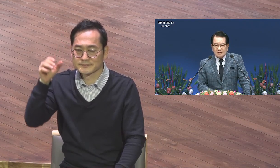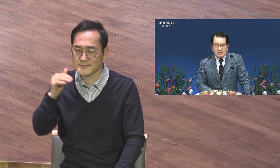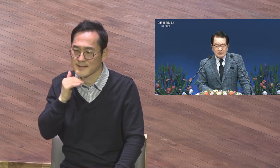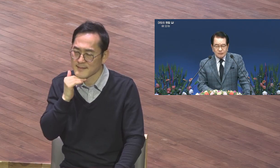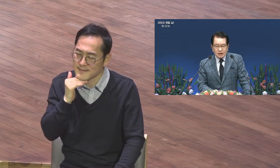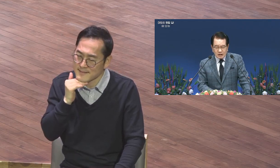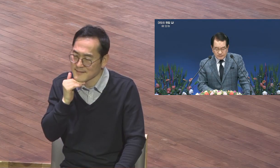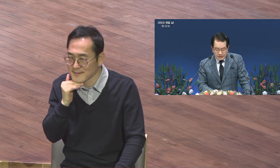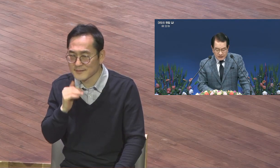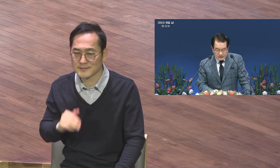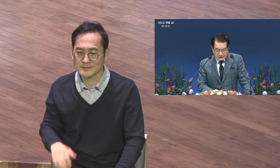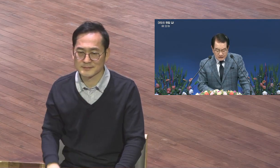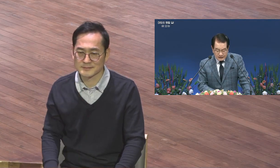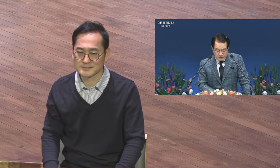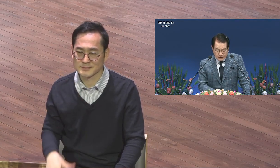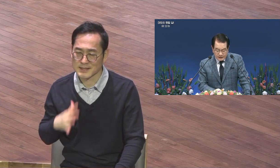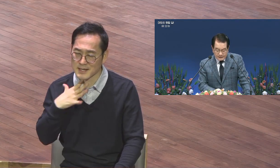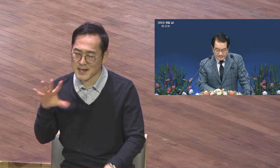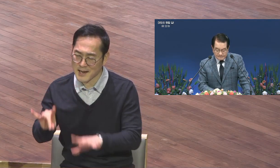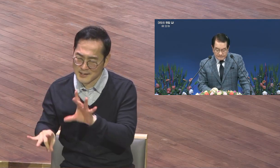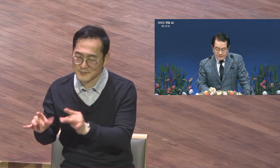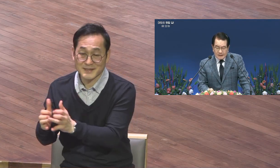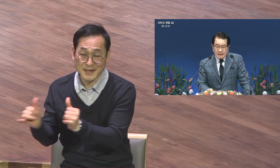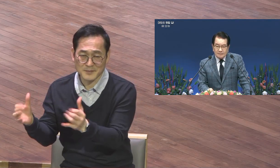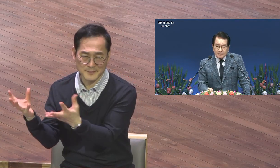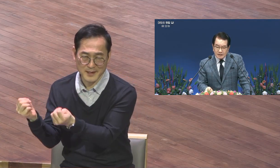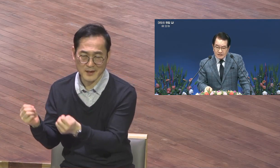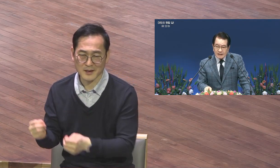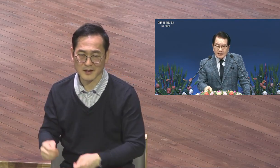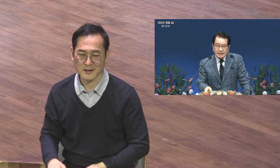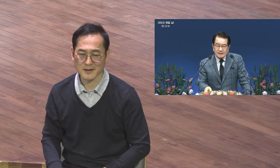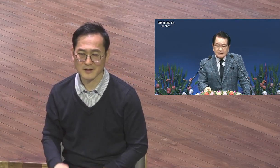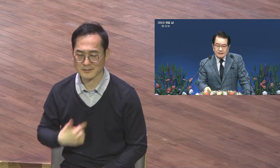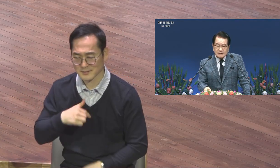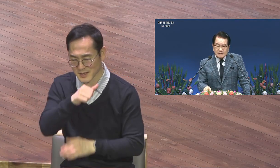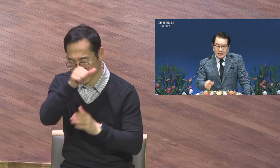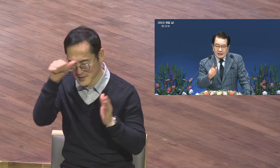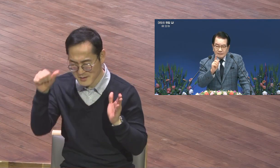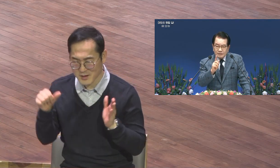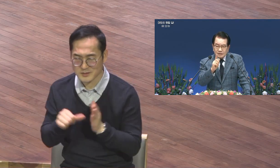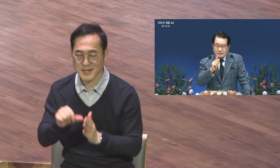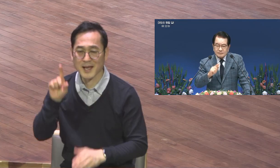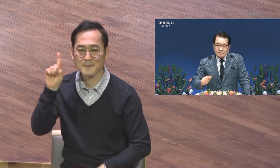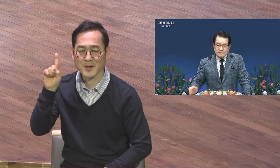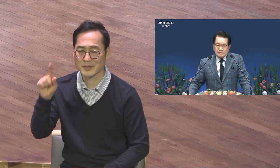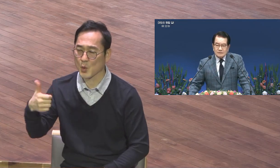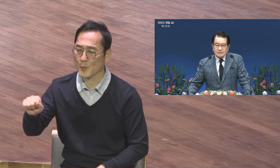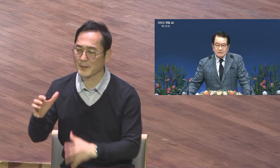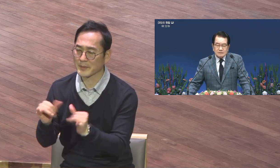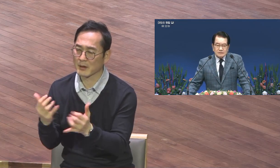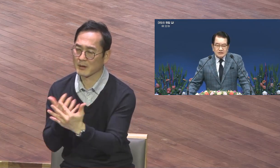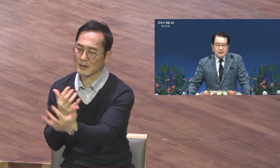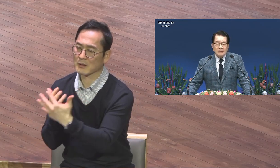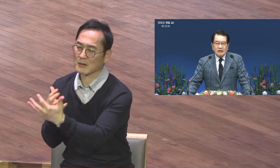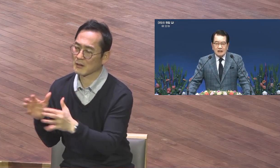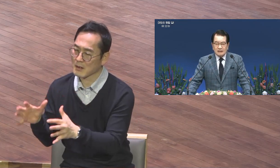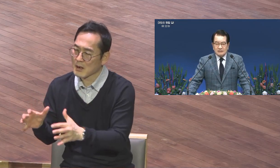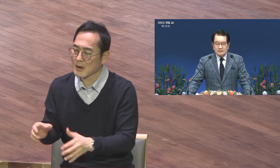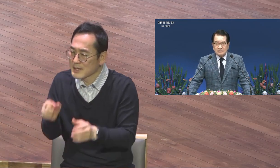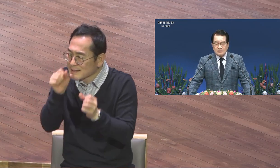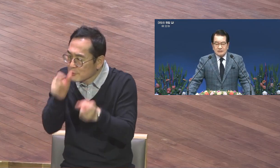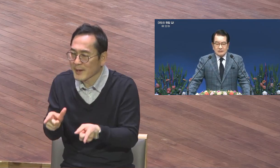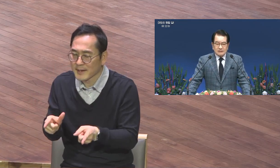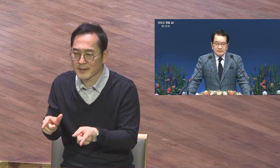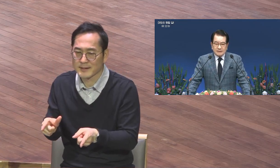엄청 너무 갈급한 현장이기 때문에 내 평생에 딱 한 번 기회다.